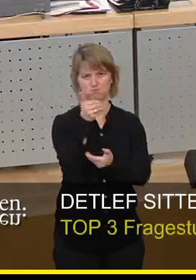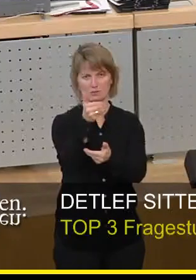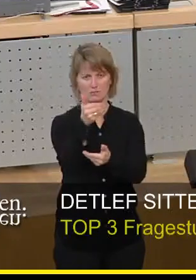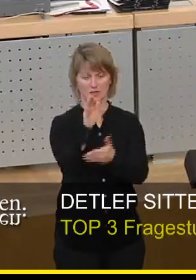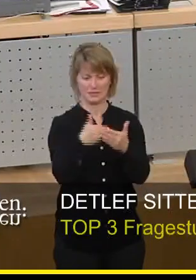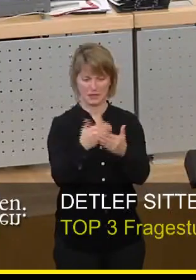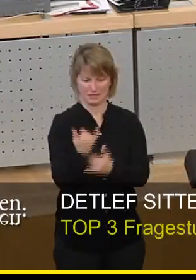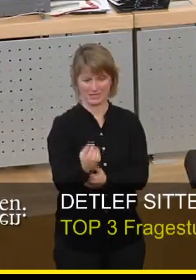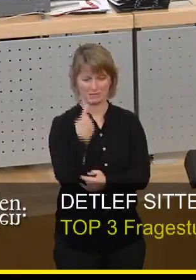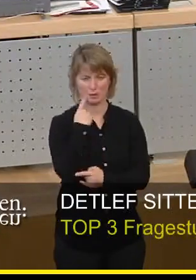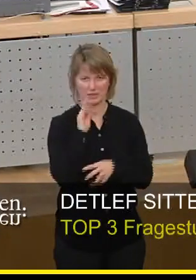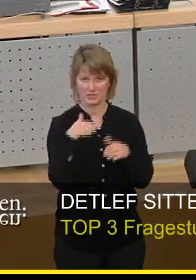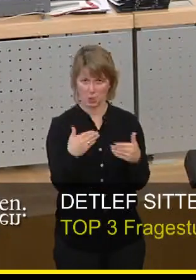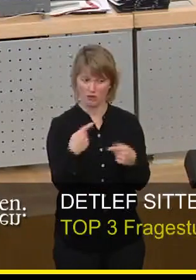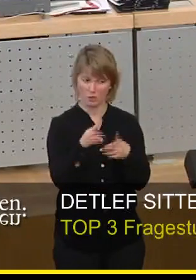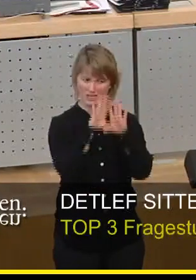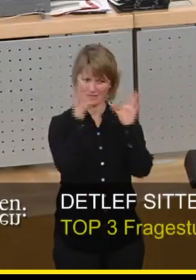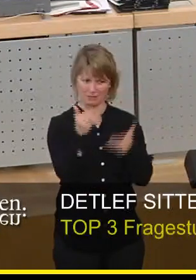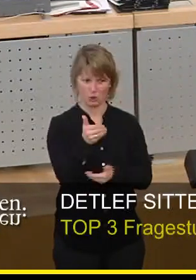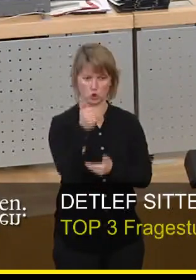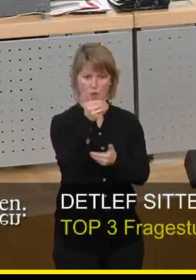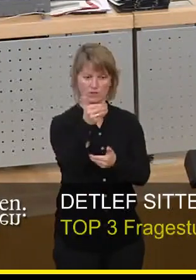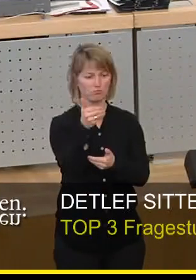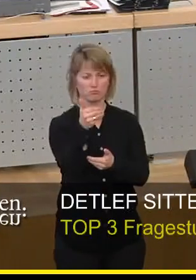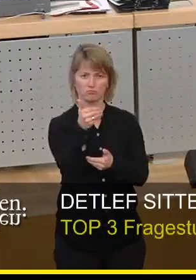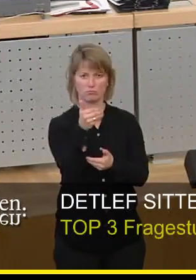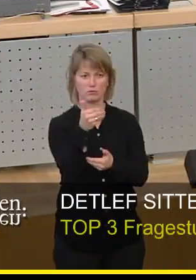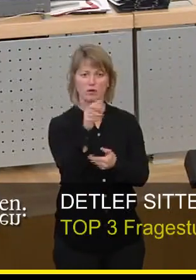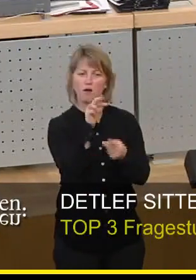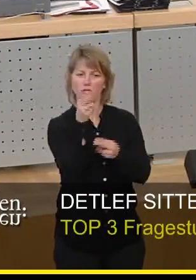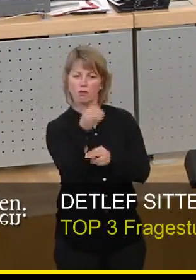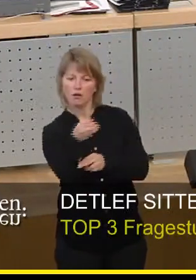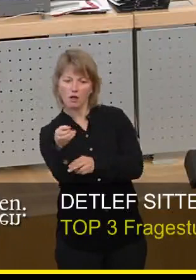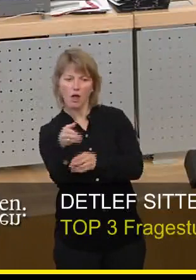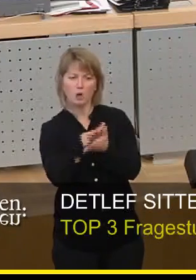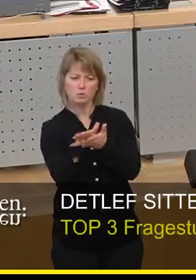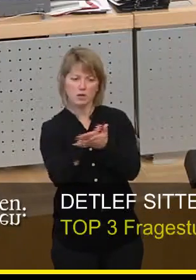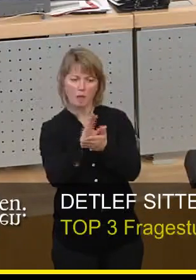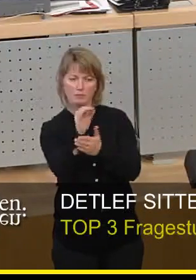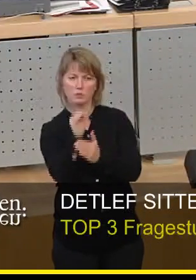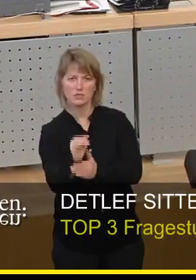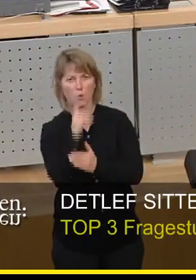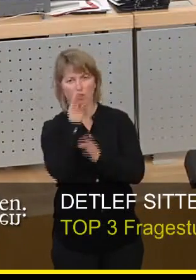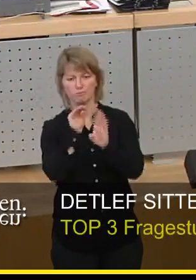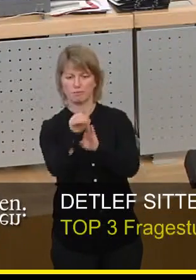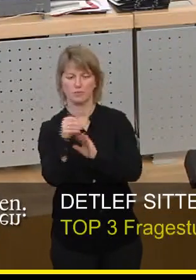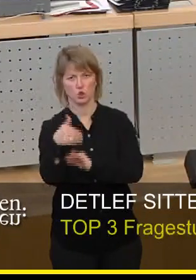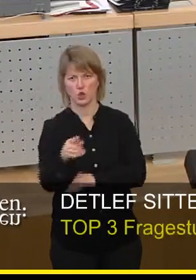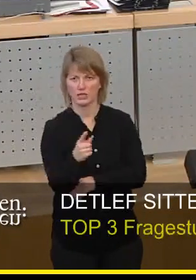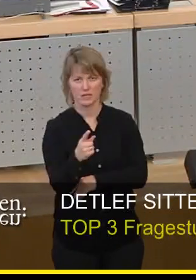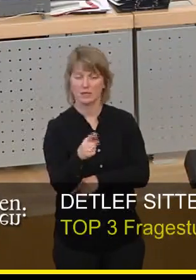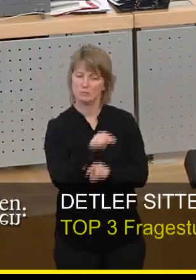mit Stand jetzt auch aus diesem Gesamttopf keine abweichenden Zuordnungen in andere Ausgabenpositionen vorgenommen, sondern zunächst